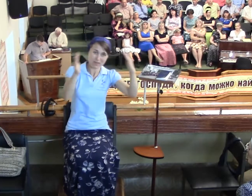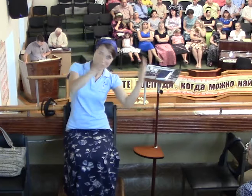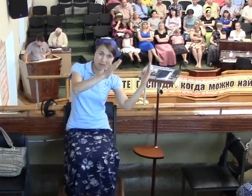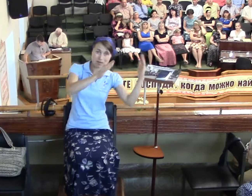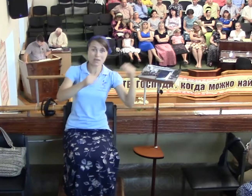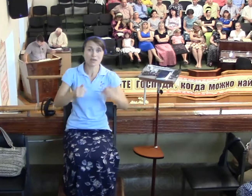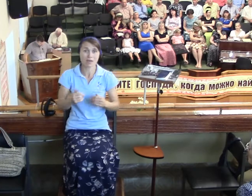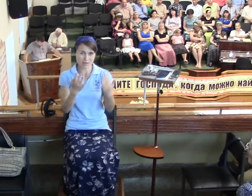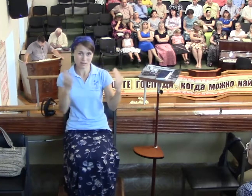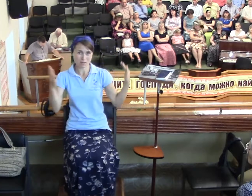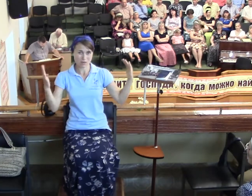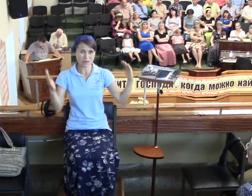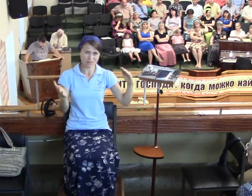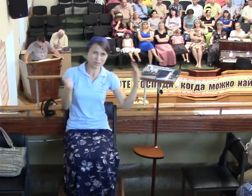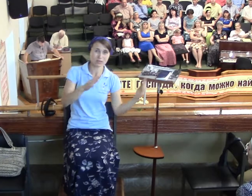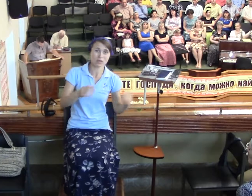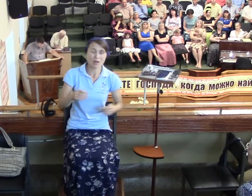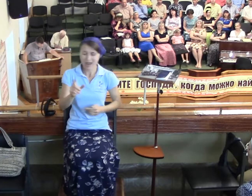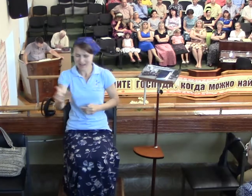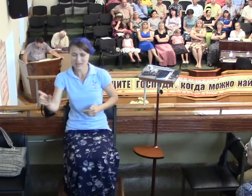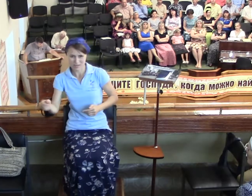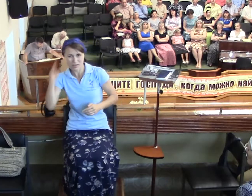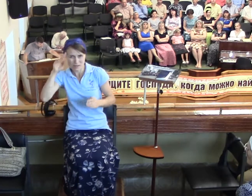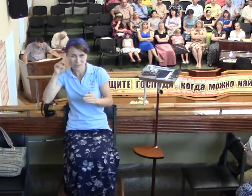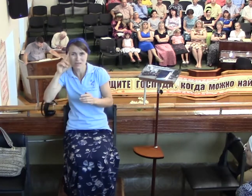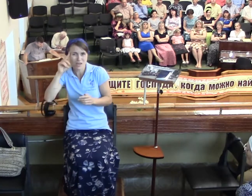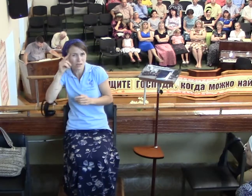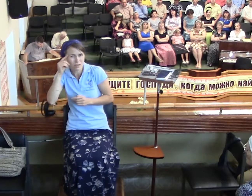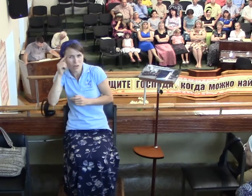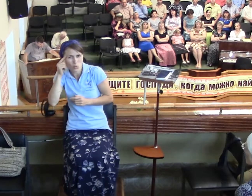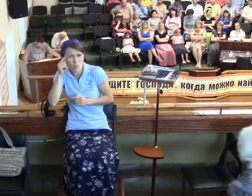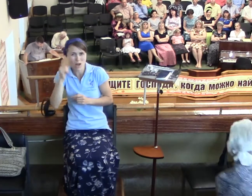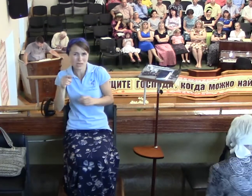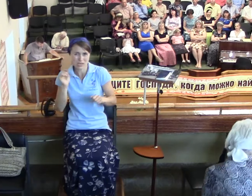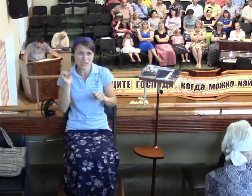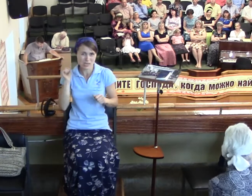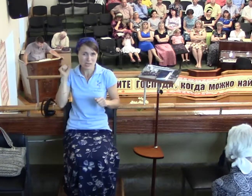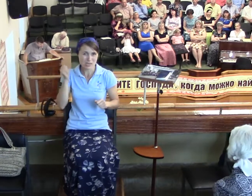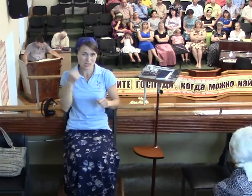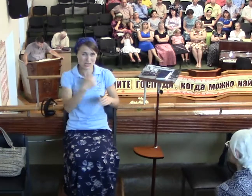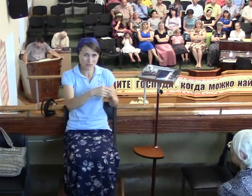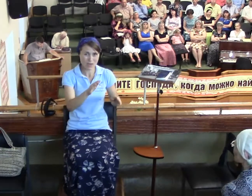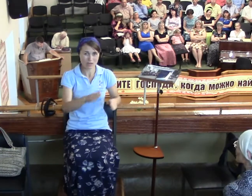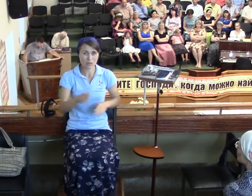задумали свергнуть Его с высоты, прибегли ко лжи, устами благословляют, а в сердце